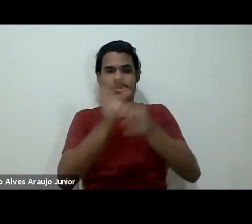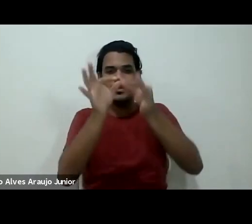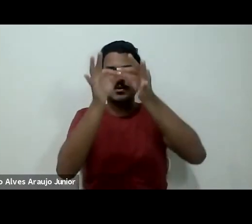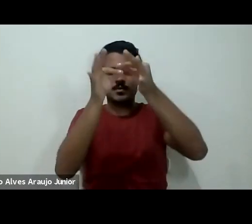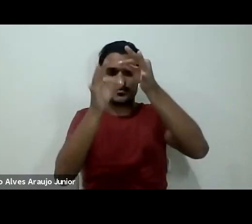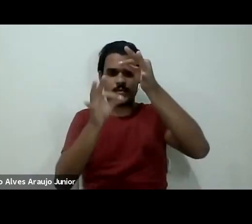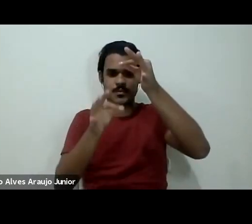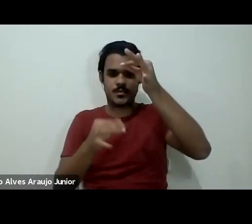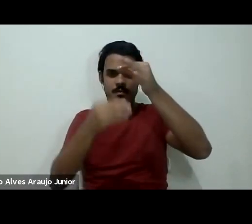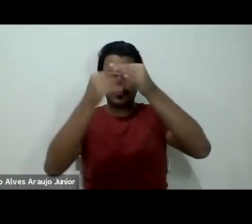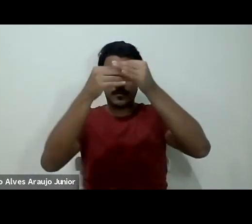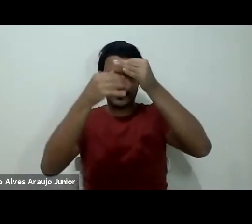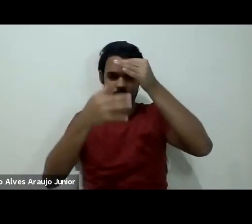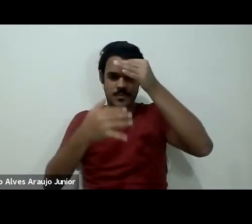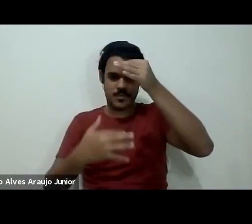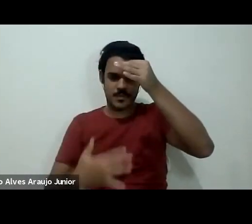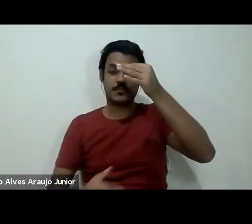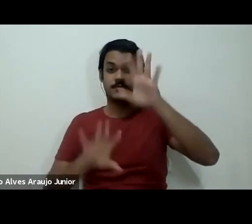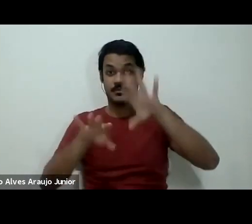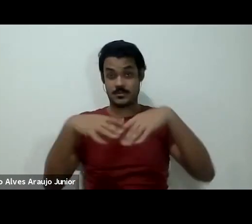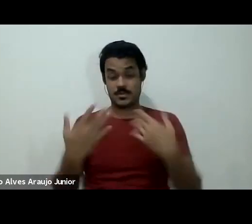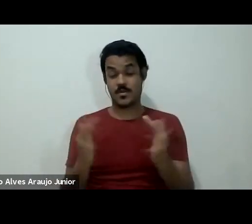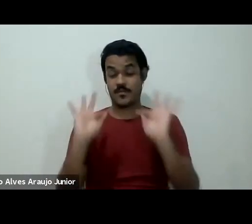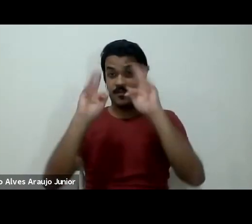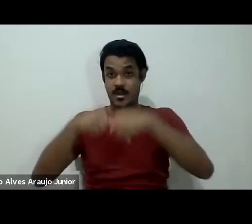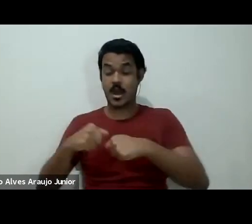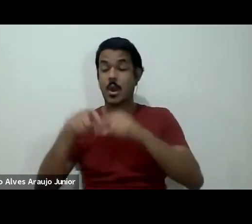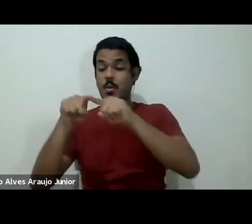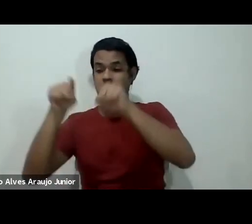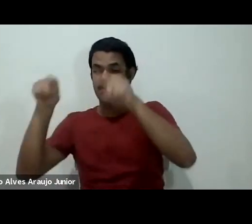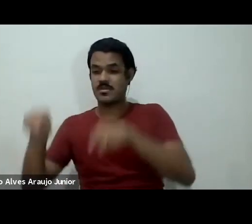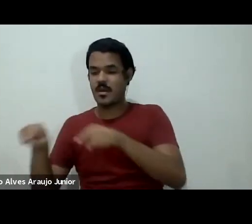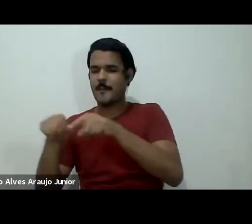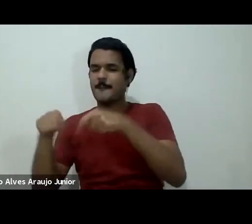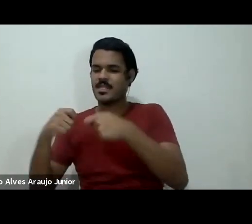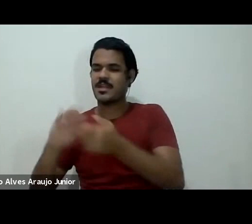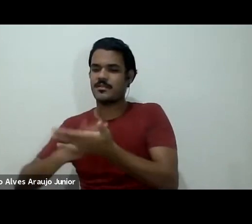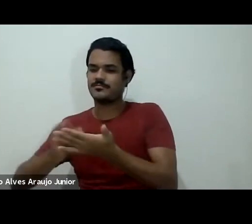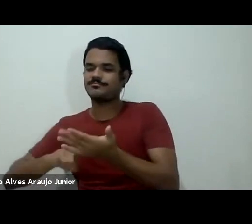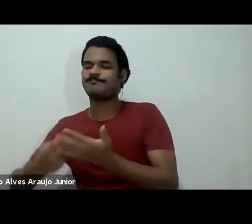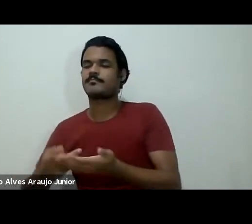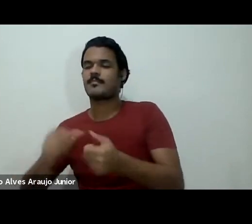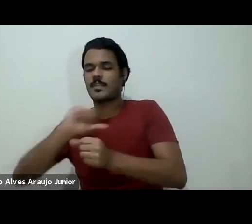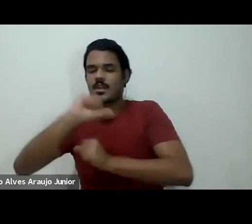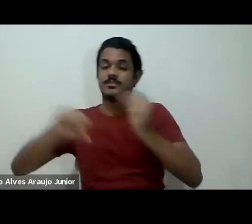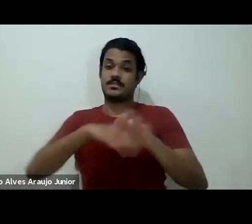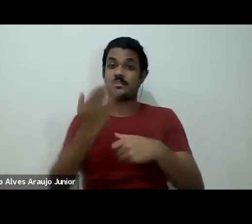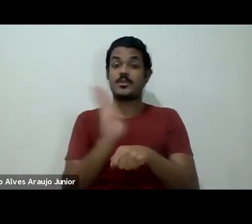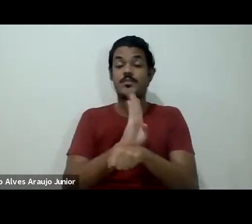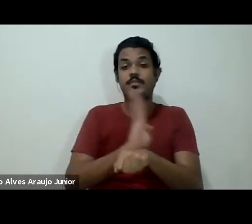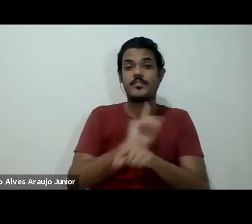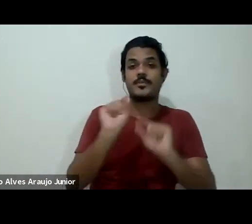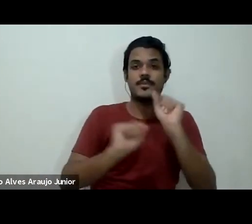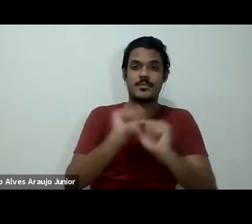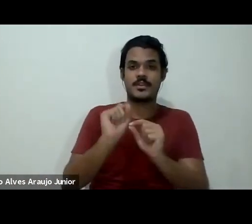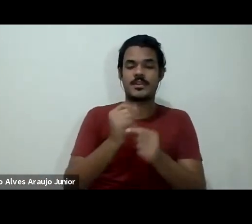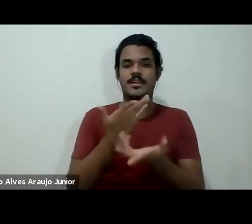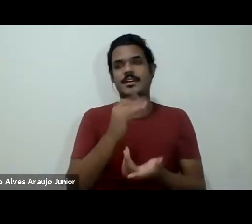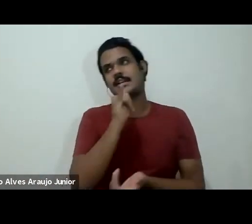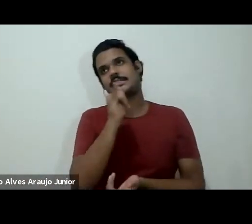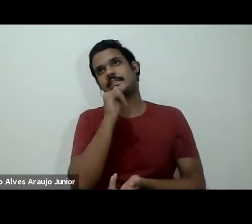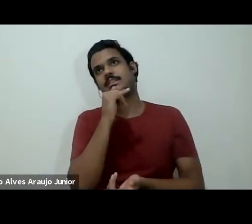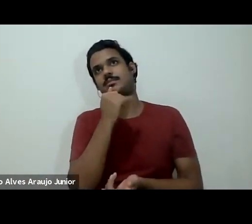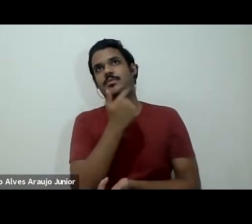de Libras. Do filme foi a única alteração que foi necessário ser feito, né? Os demais